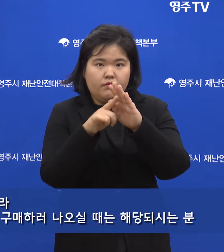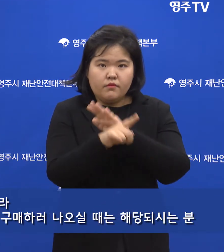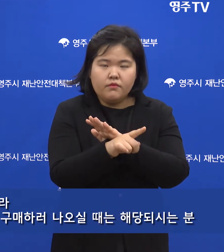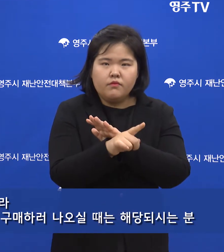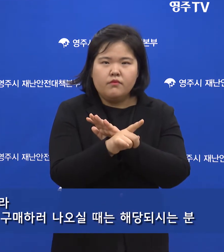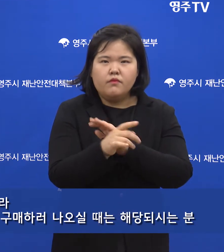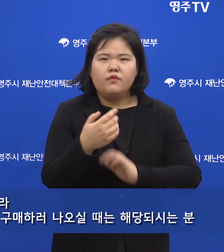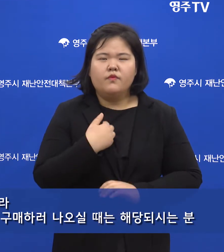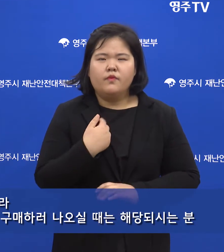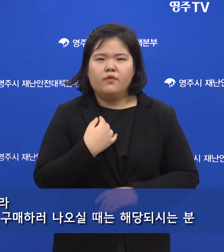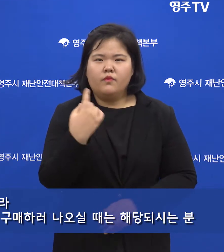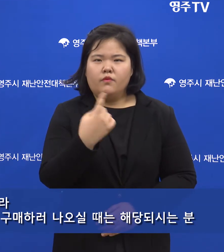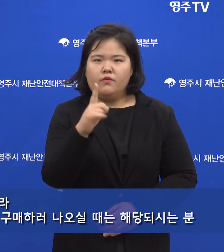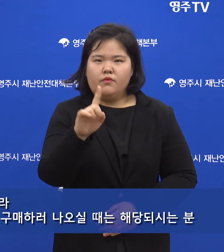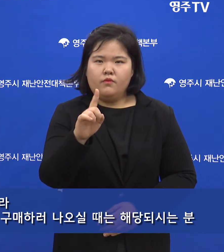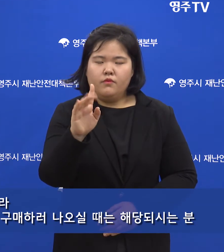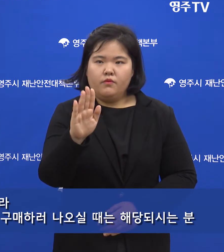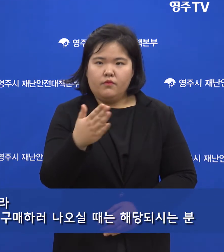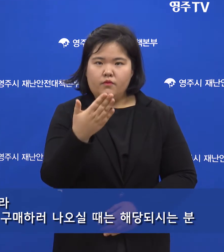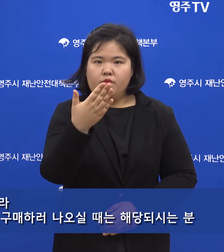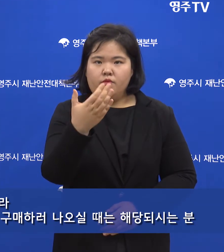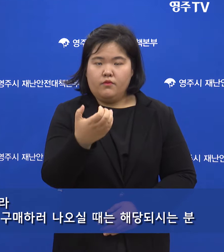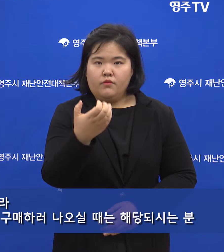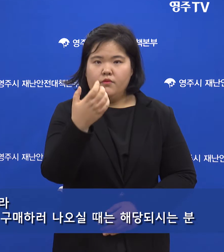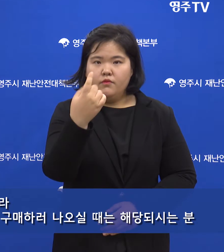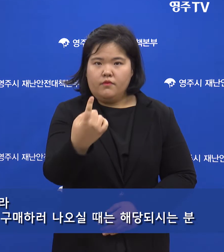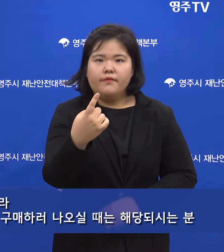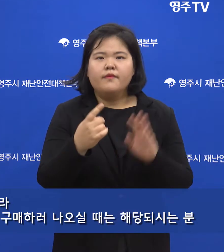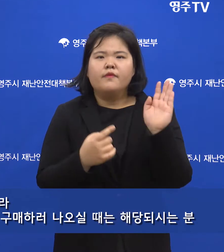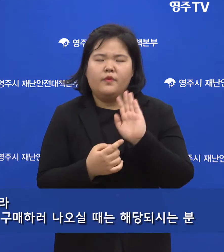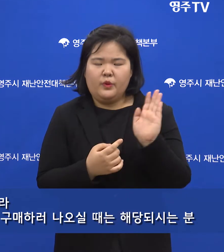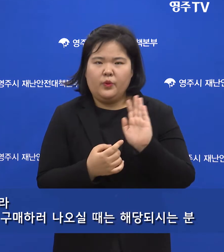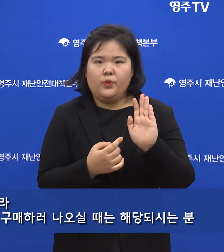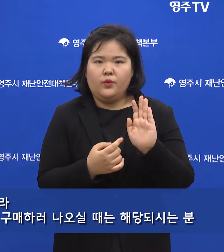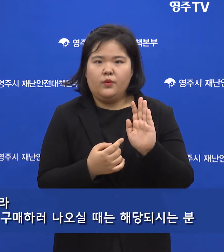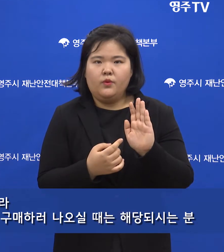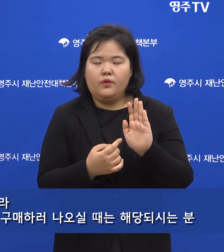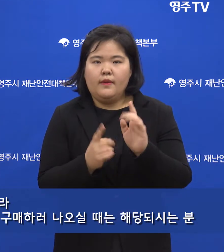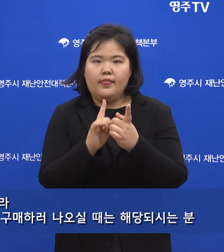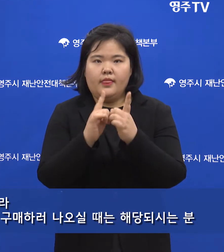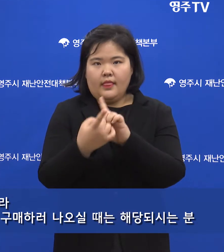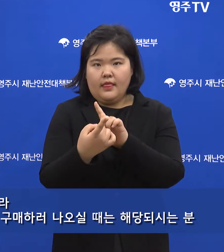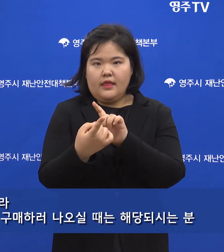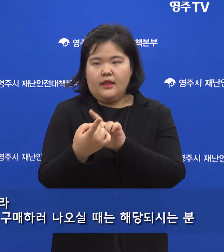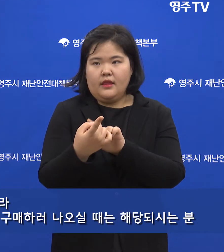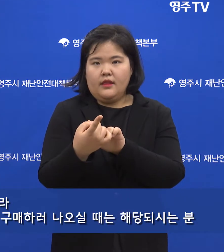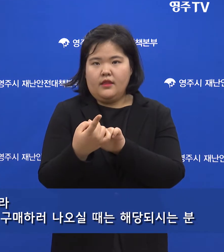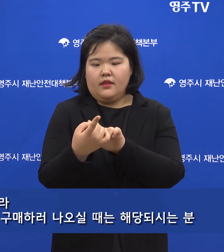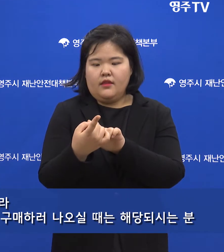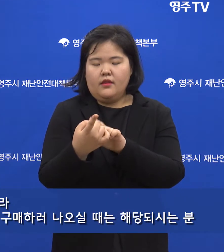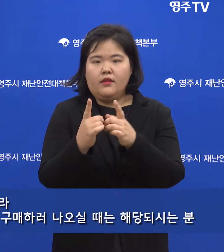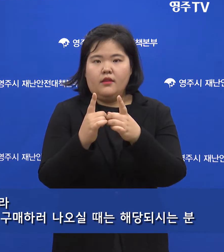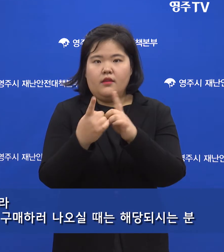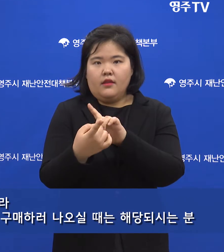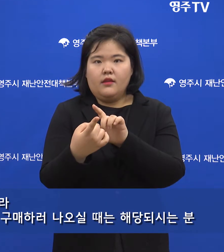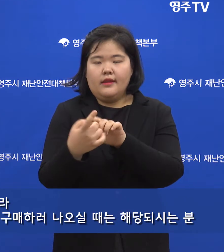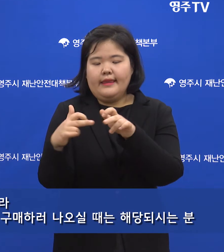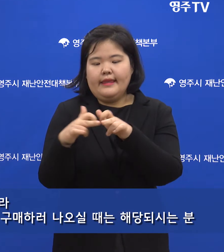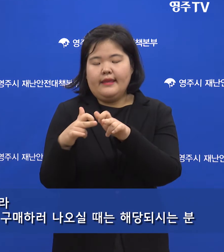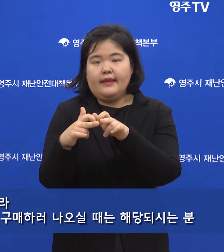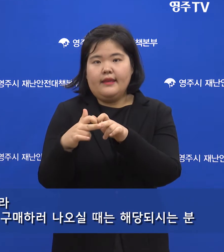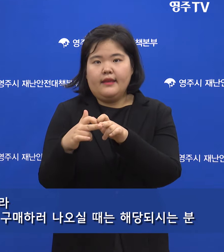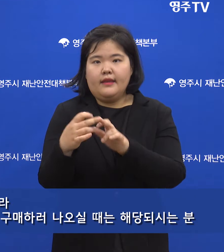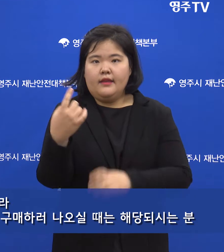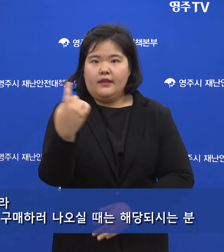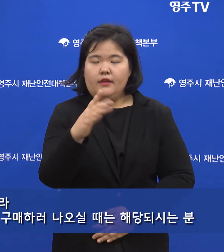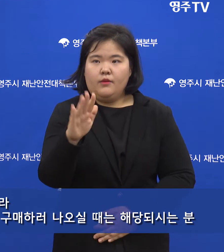대상이 아니라 이 구매 대상자인 예를 들어서 대리로 누구를 대신해서 이렇게 구매하러 나오실